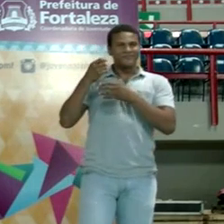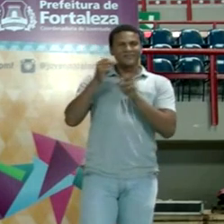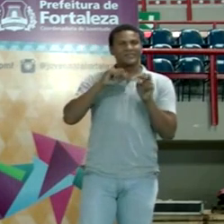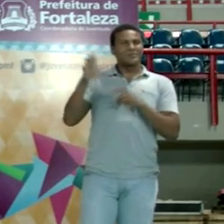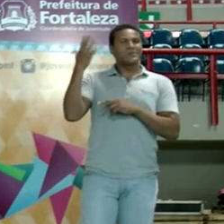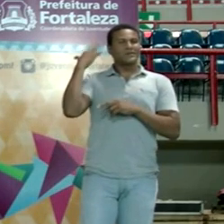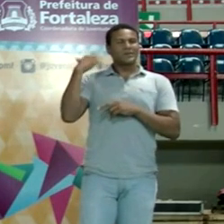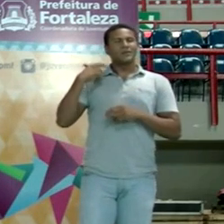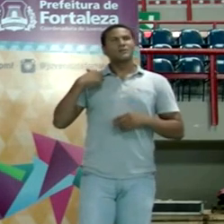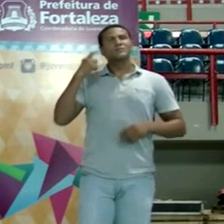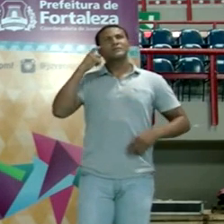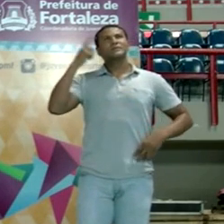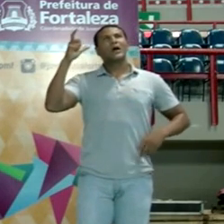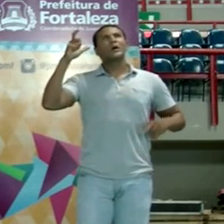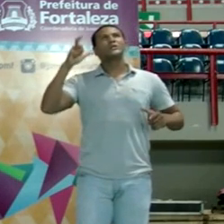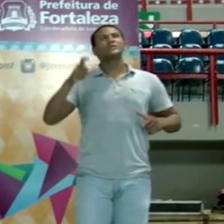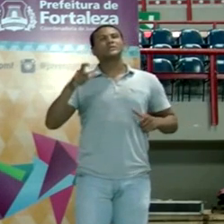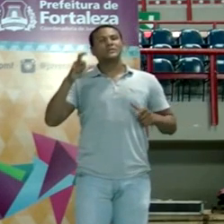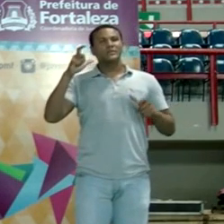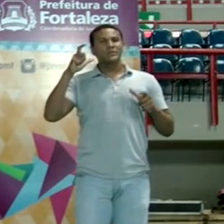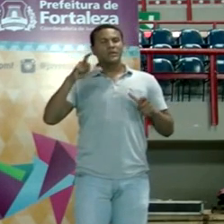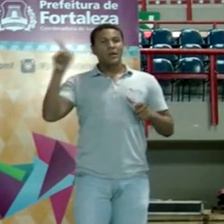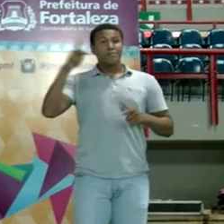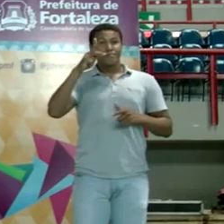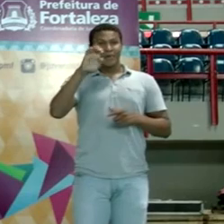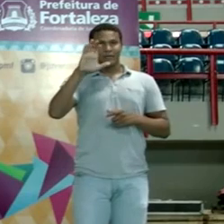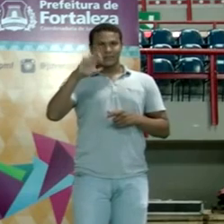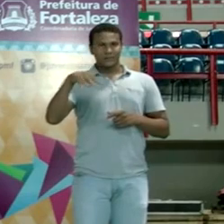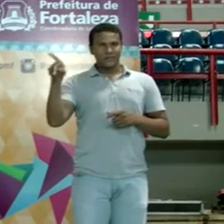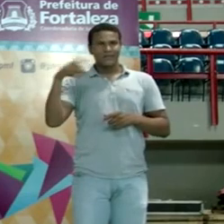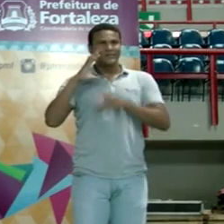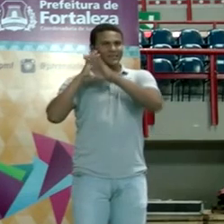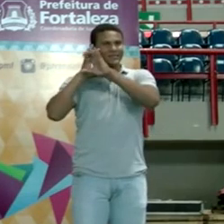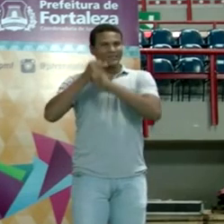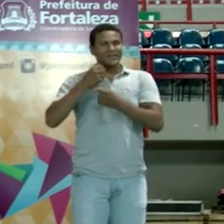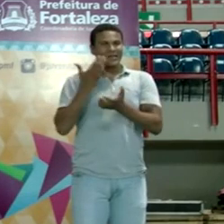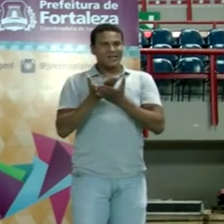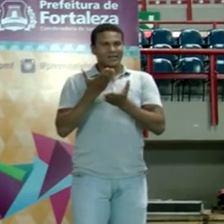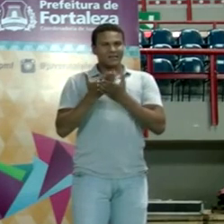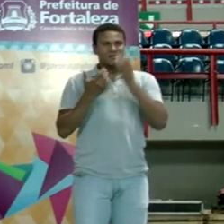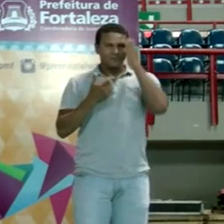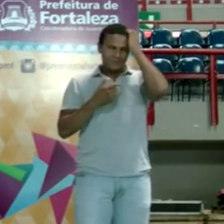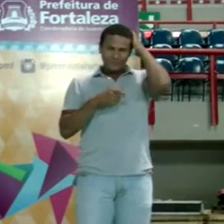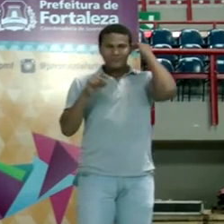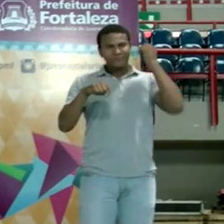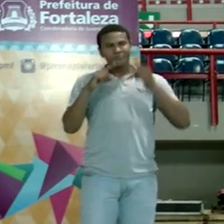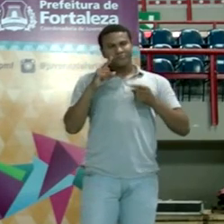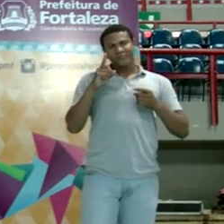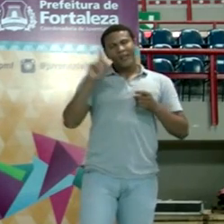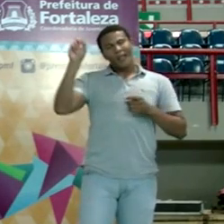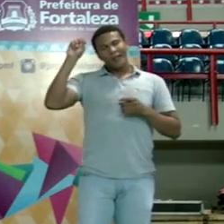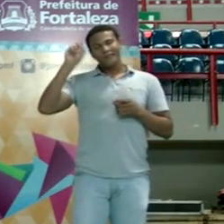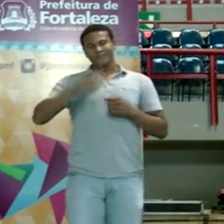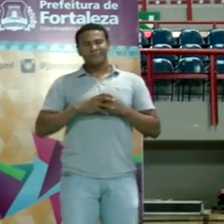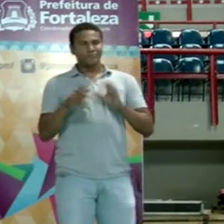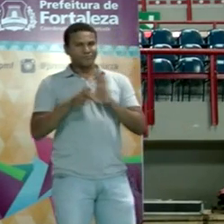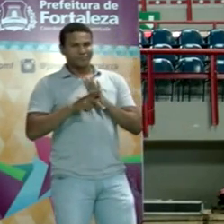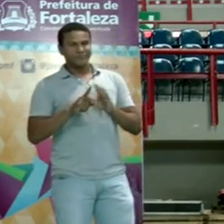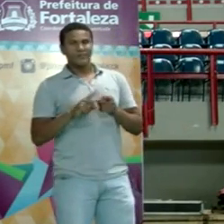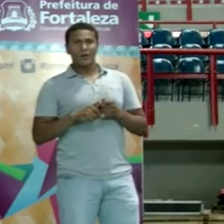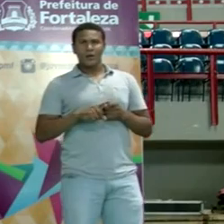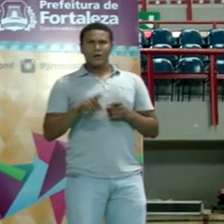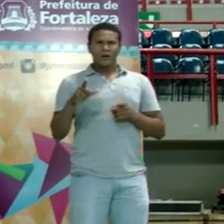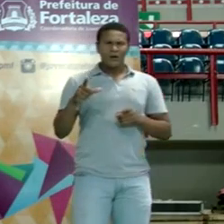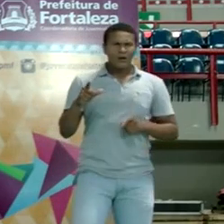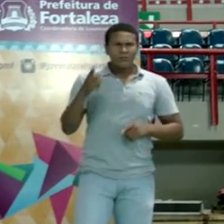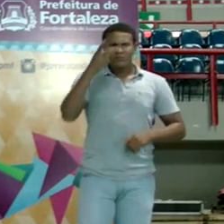revisão lá em Pecém, né? Em parceria com o pessoal de lá. E teve um